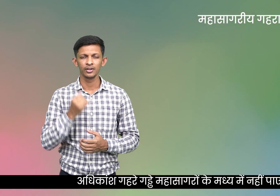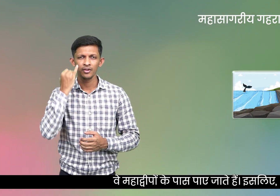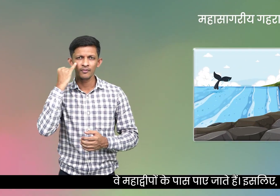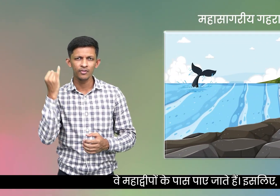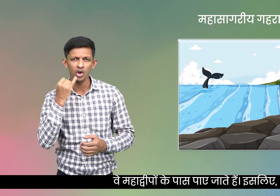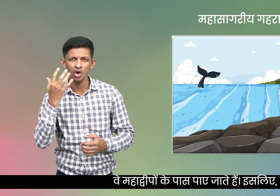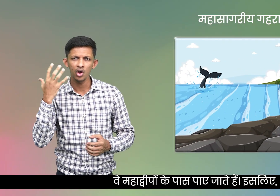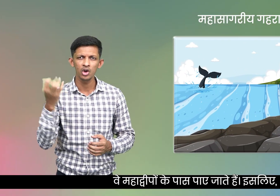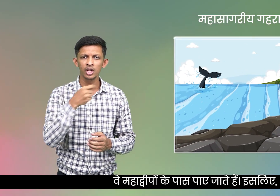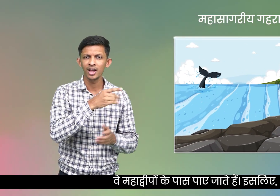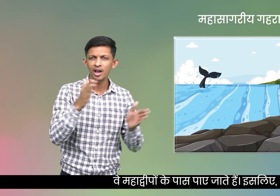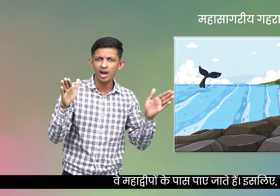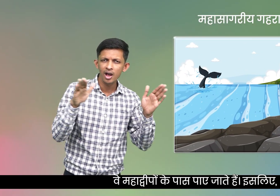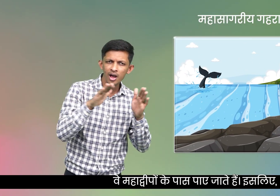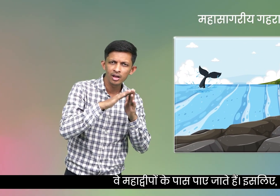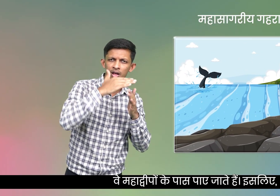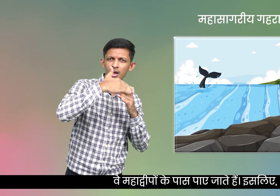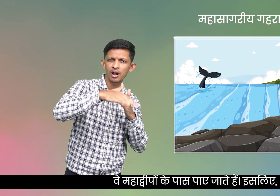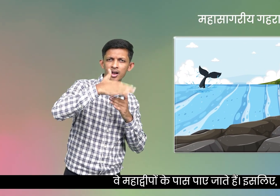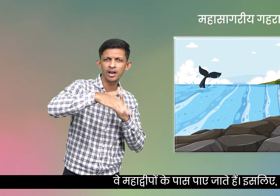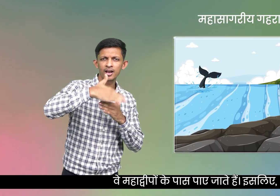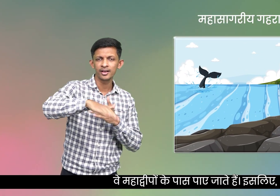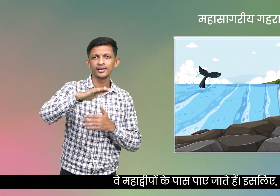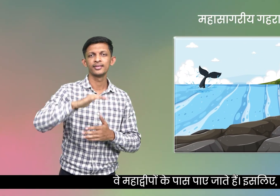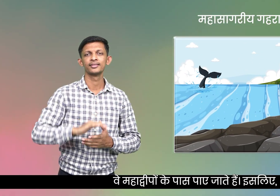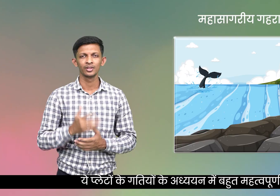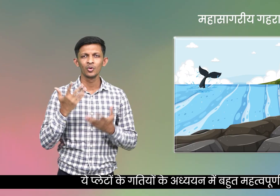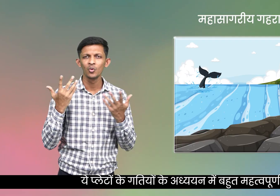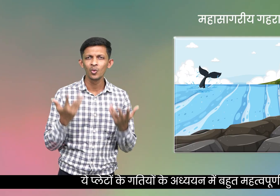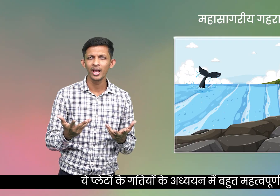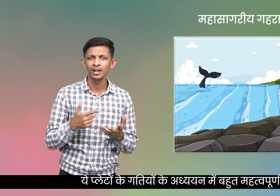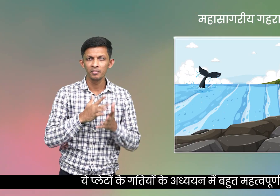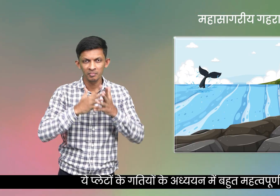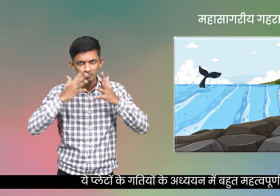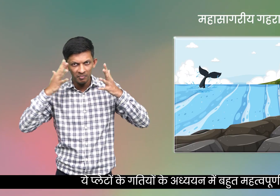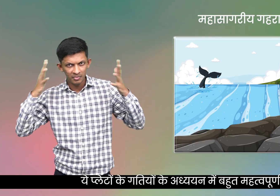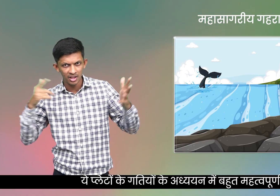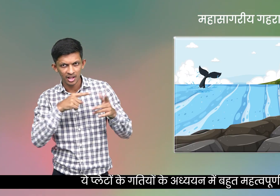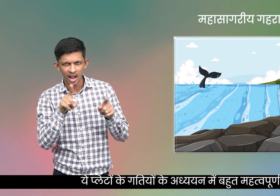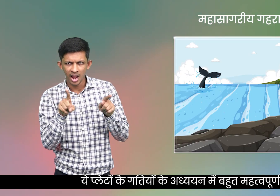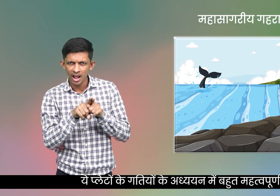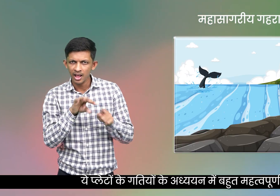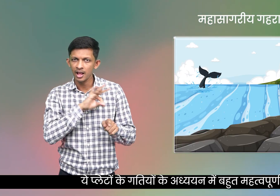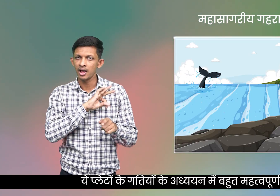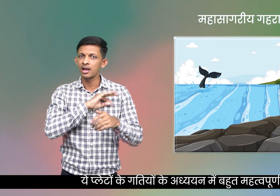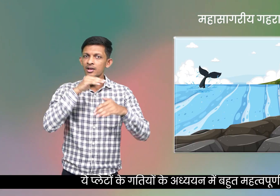वे महाद्वीपों के पास पाए जाते हैं, इसीलिए ये प्लेटो के गतियों